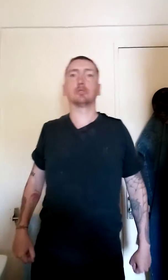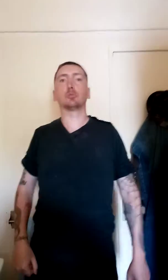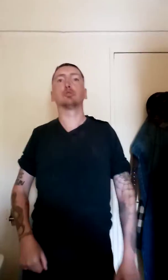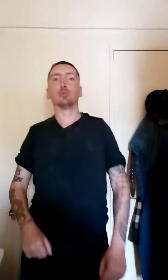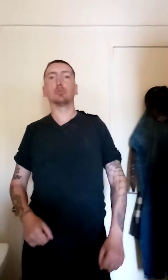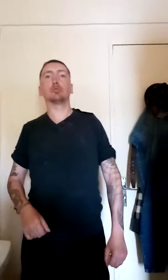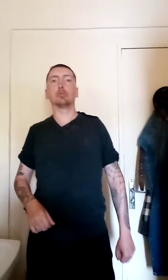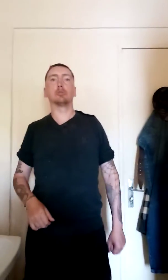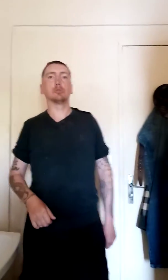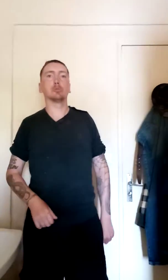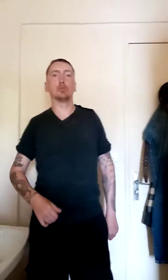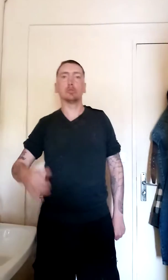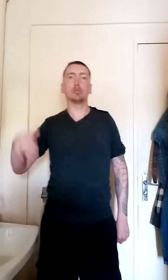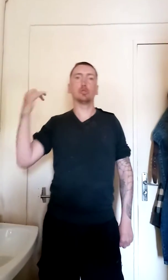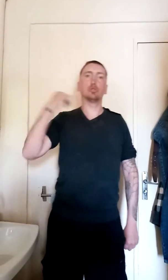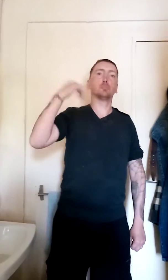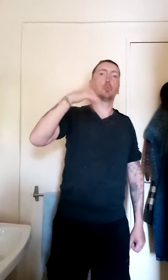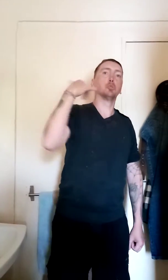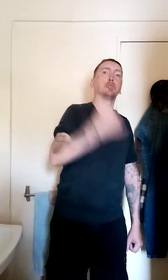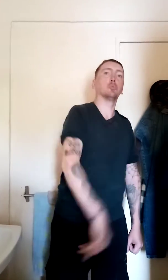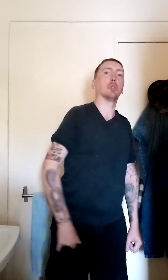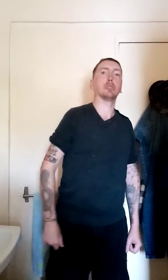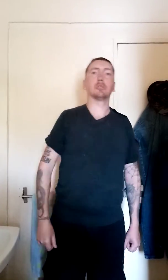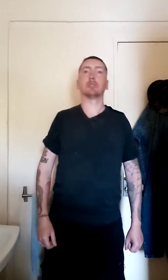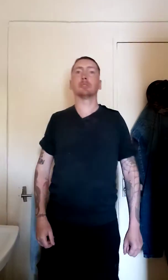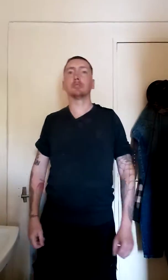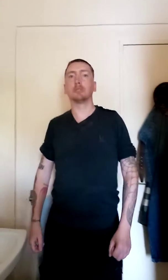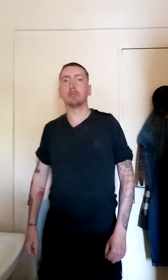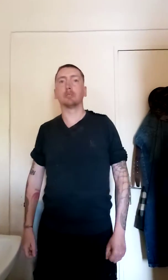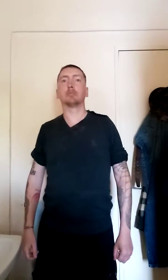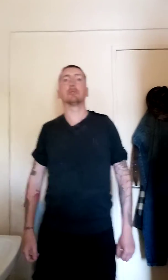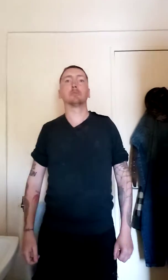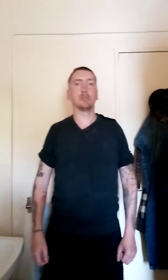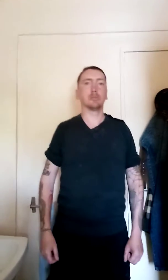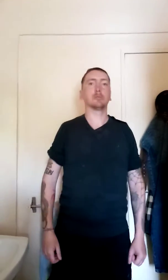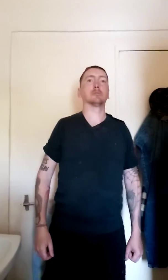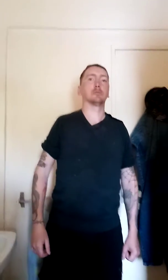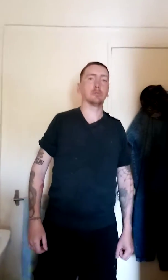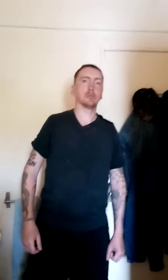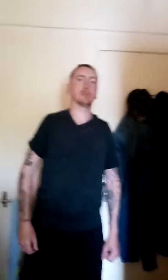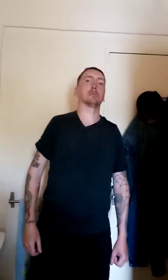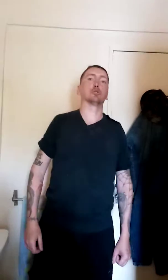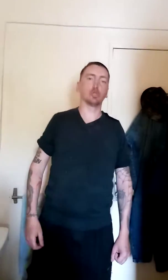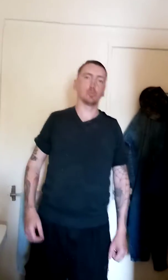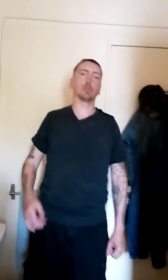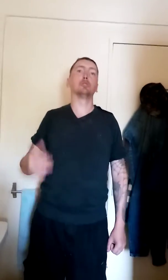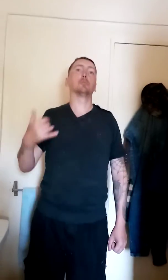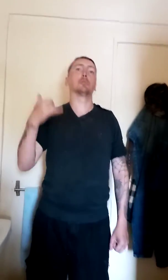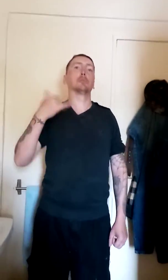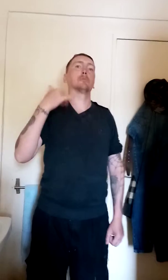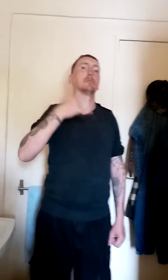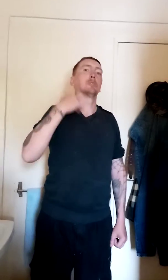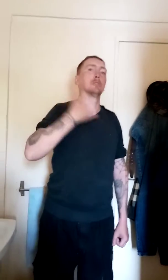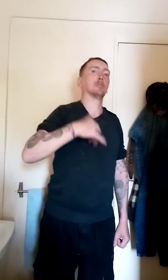sous-signé Gigi de Bonny. Ouais. Gigi de Bonny, ouais.